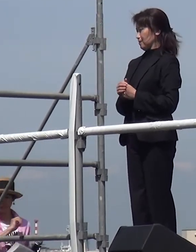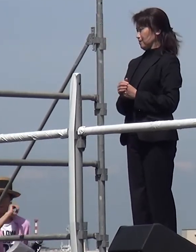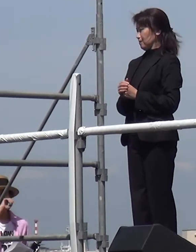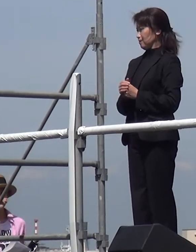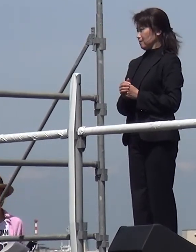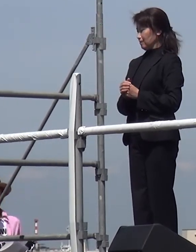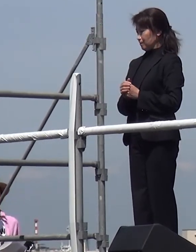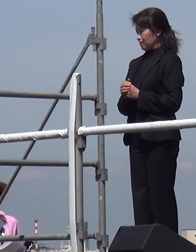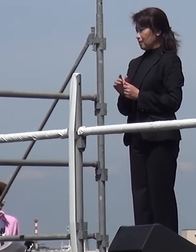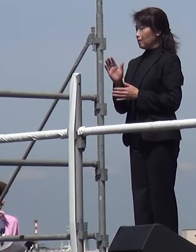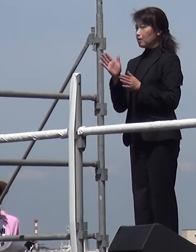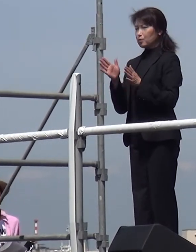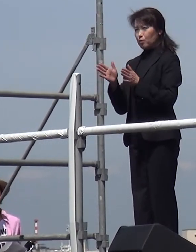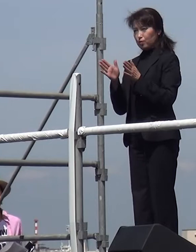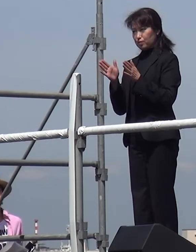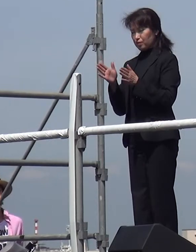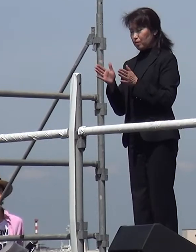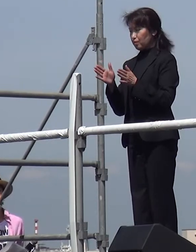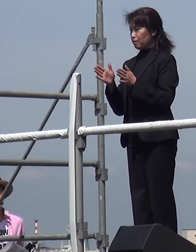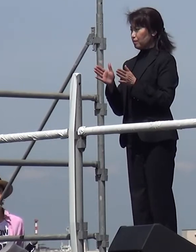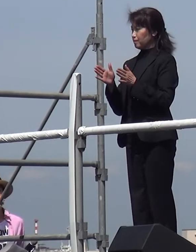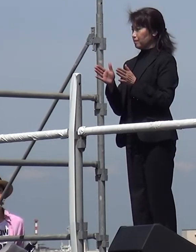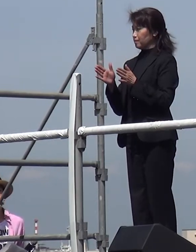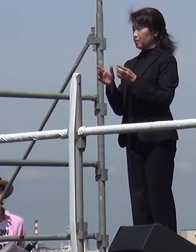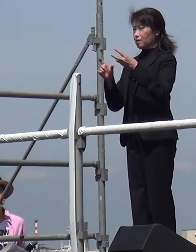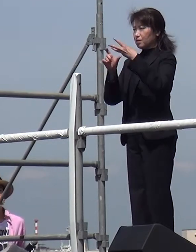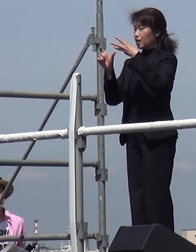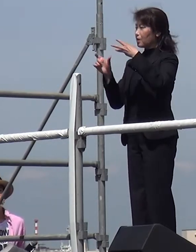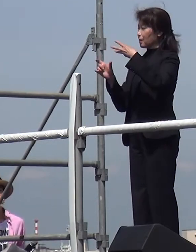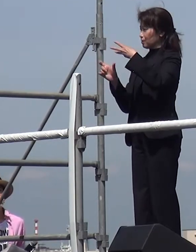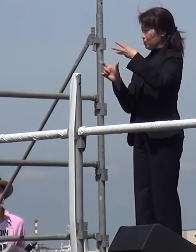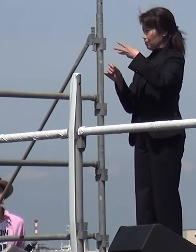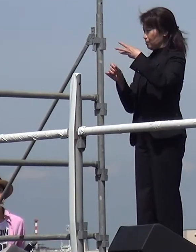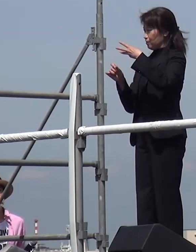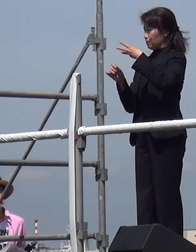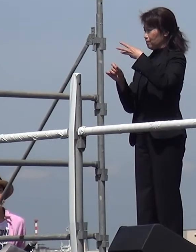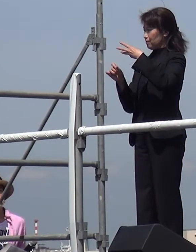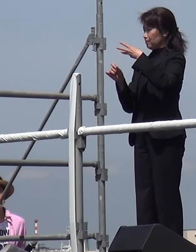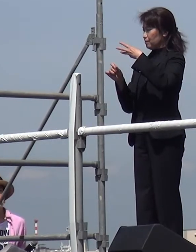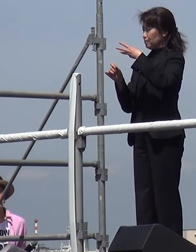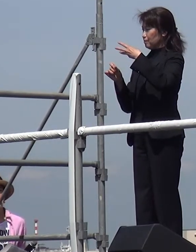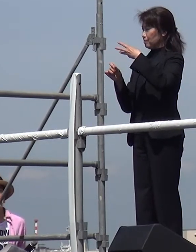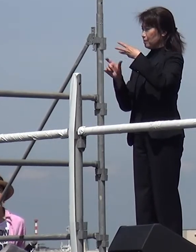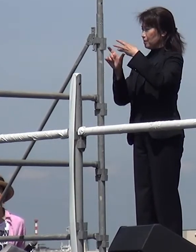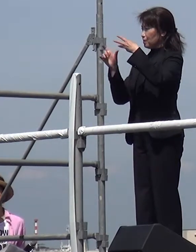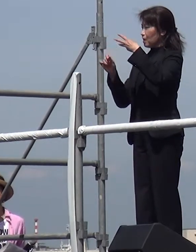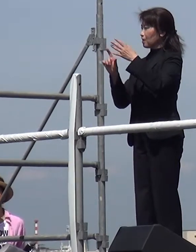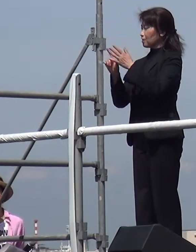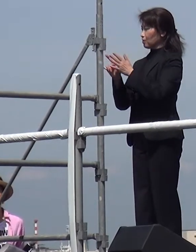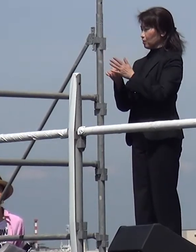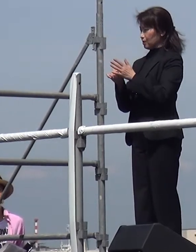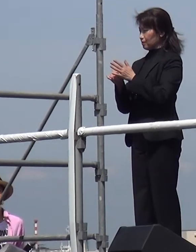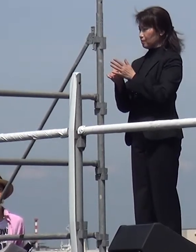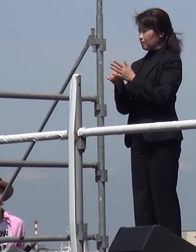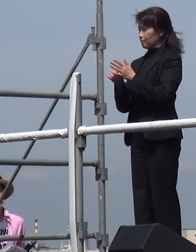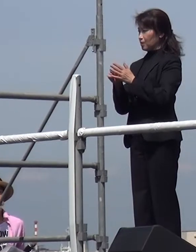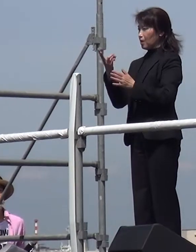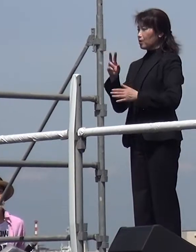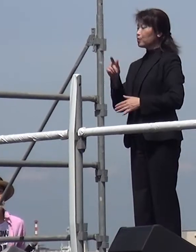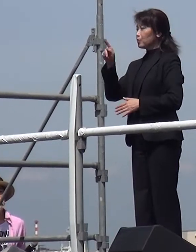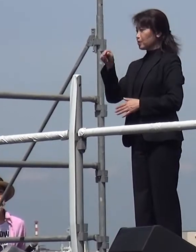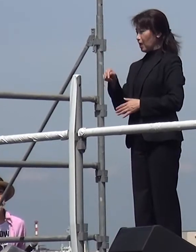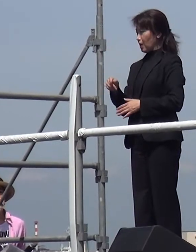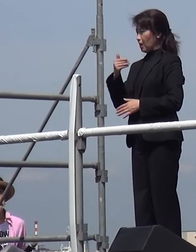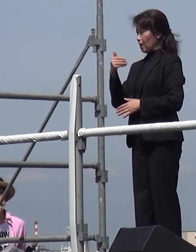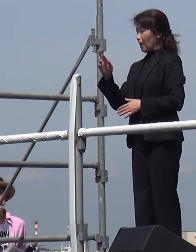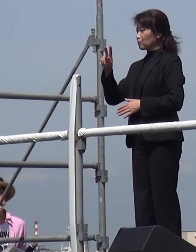。ちょうど3月でございましたが、ピューター・グラスという小